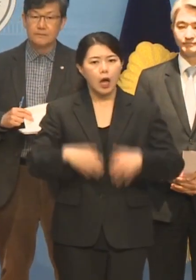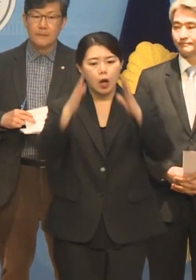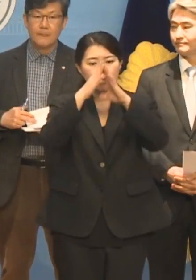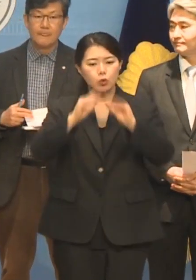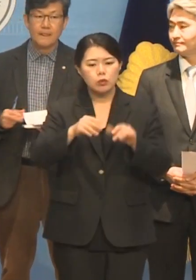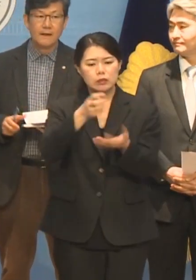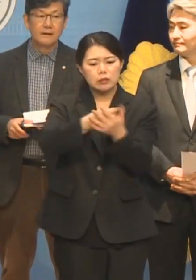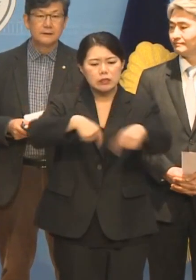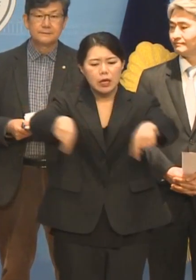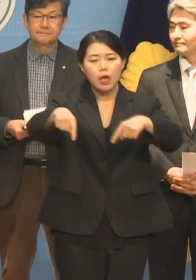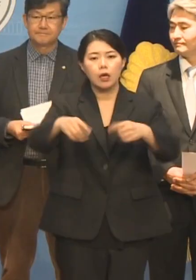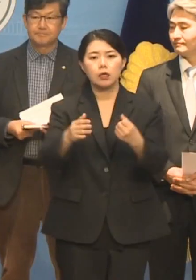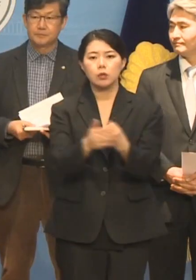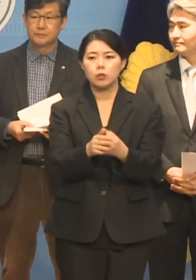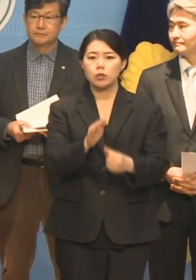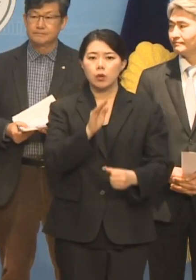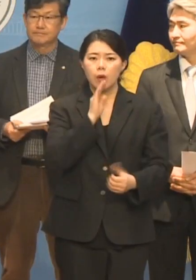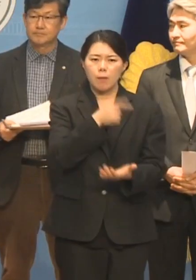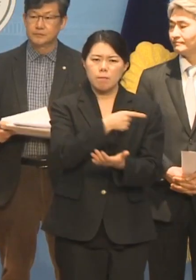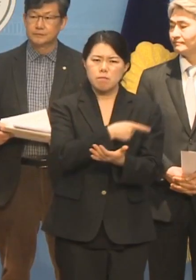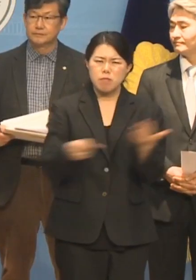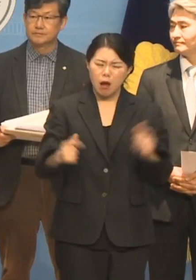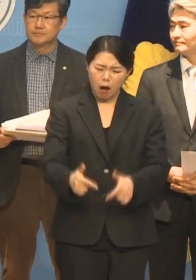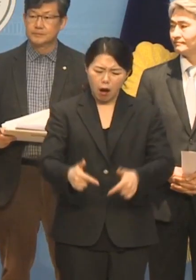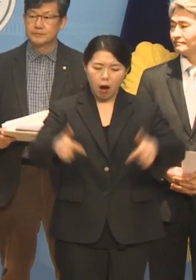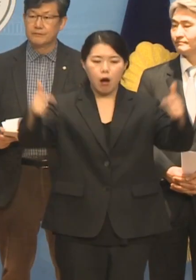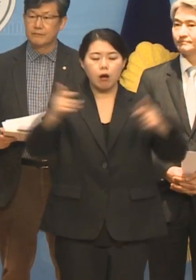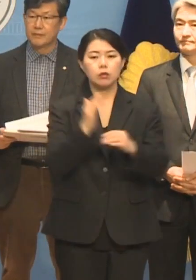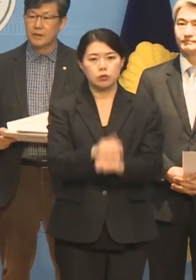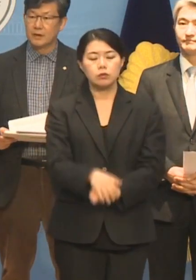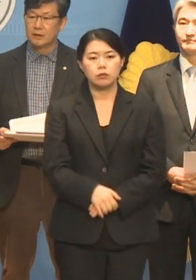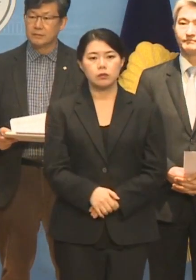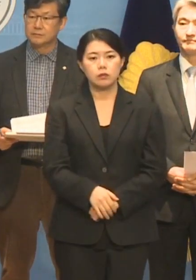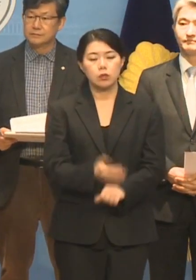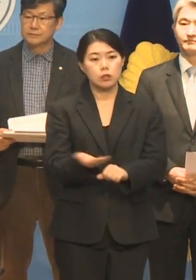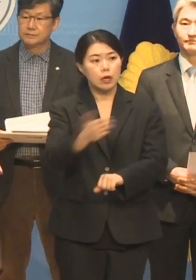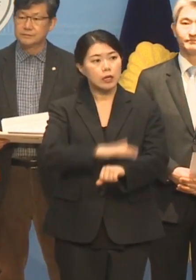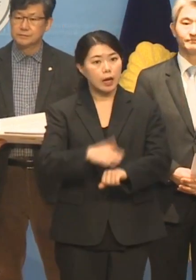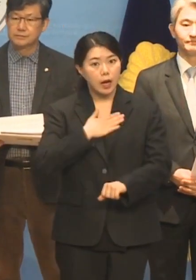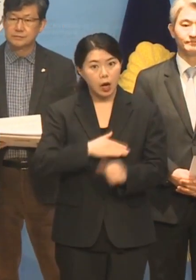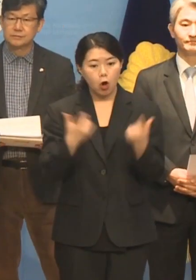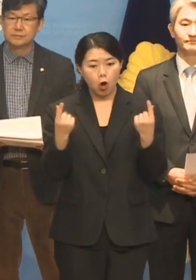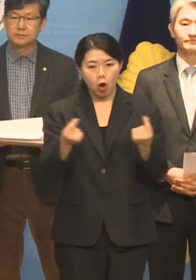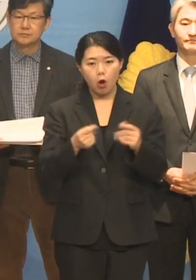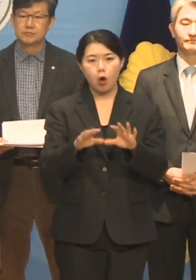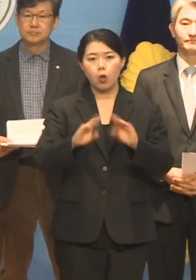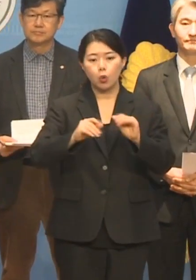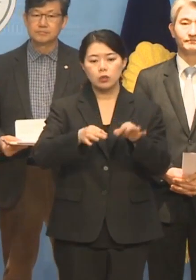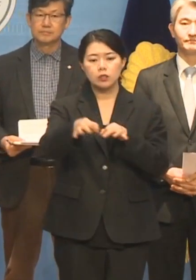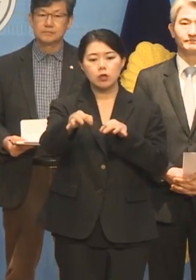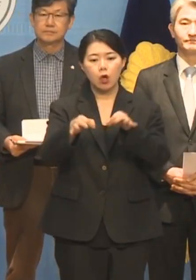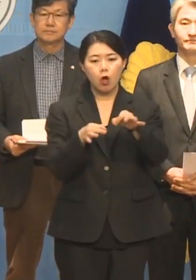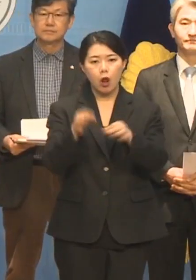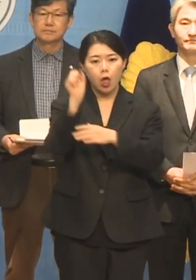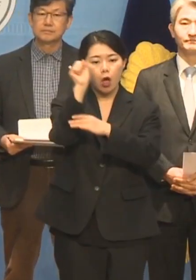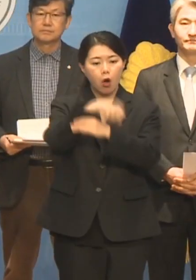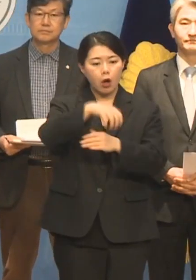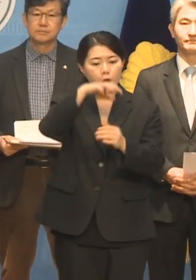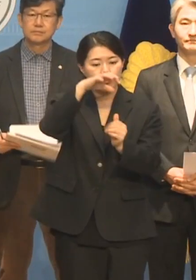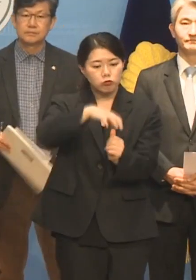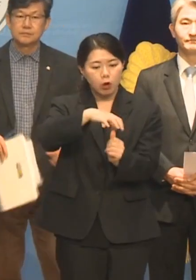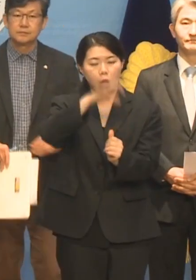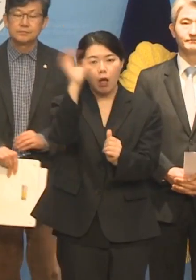정책 때문에 굉장히 많은 피해가 양산되고 있습니다. 잘 아시는 것처럼 토지거래 허가구역을